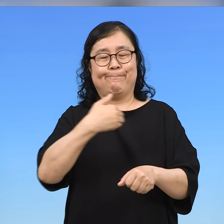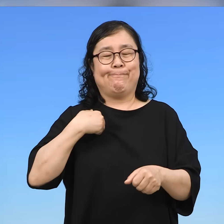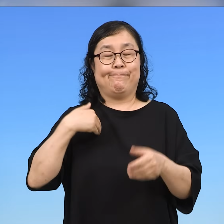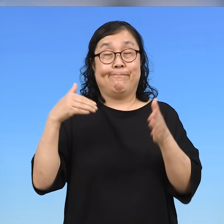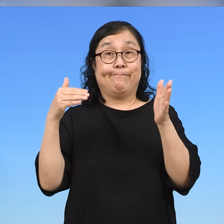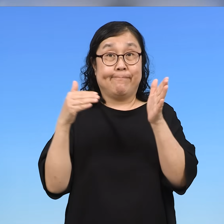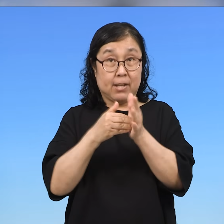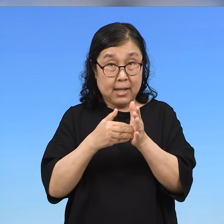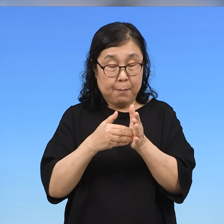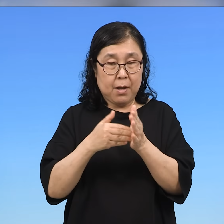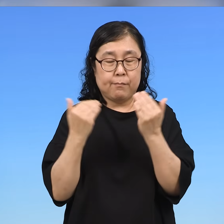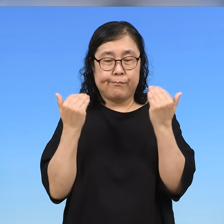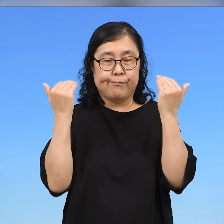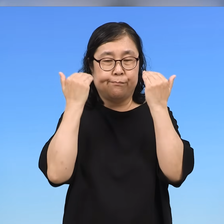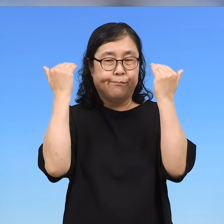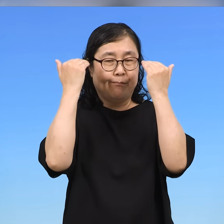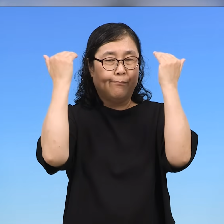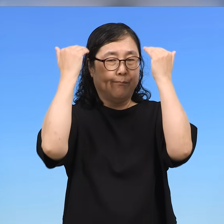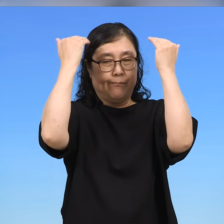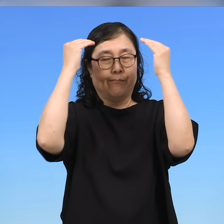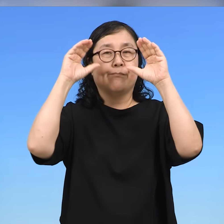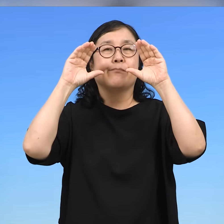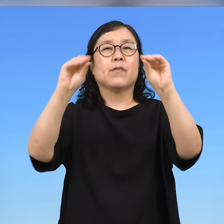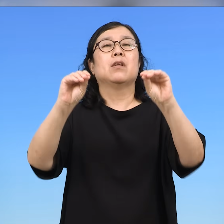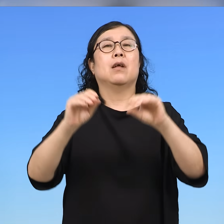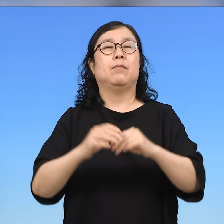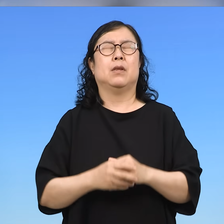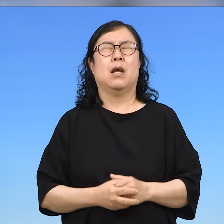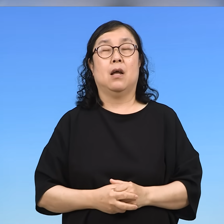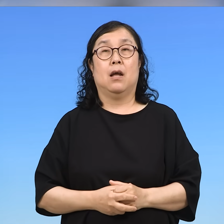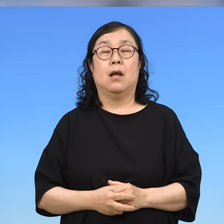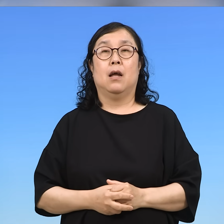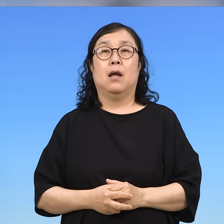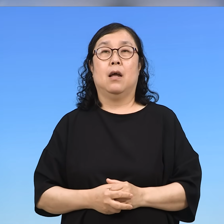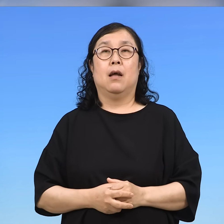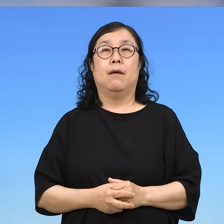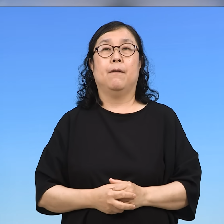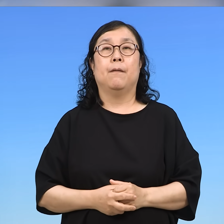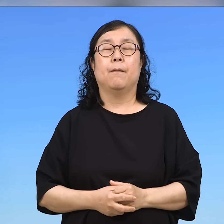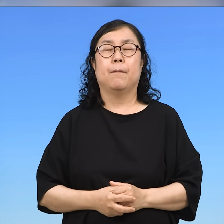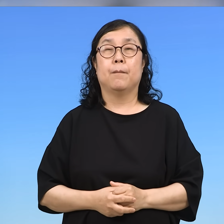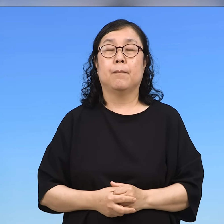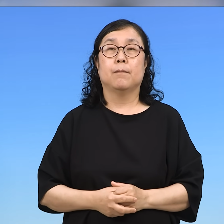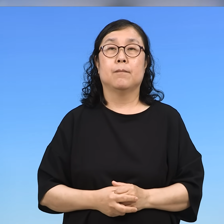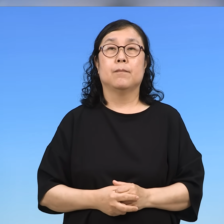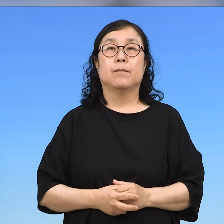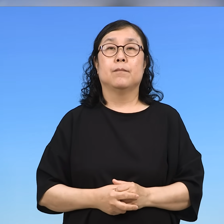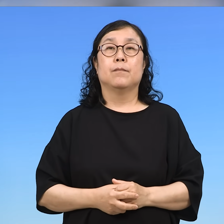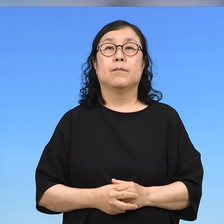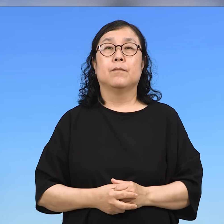일어나면 성장이 끝나요. 전 이게 제일 두렵습니다.